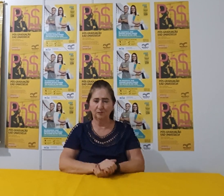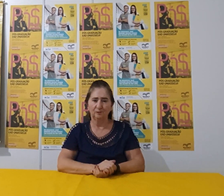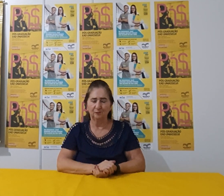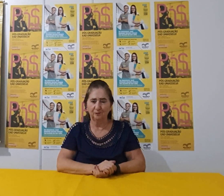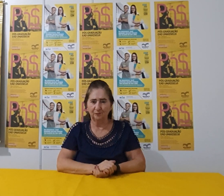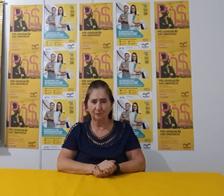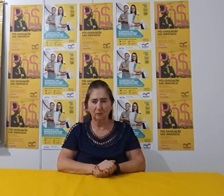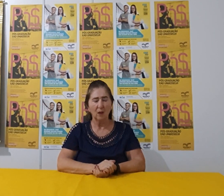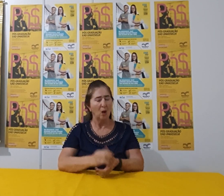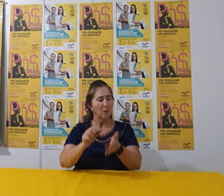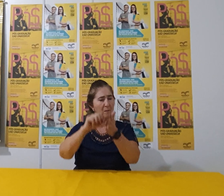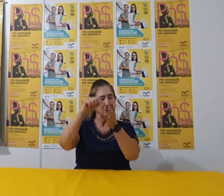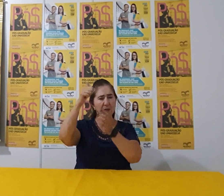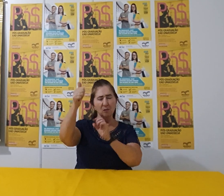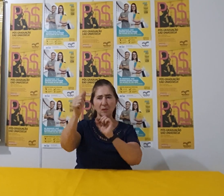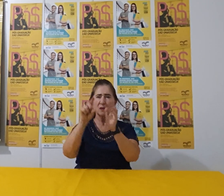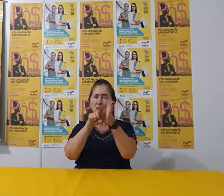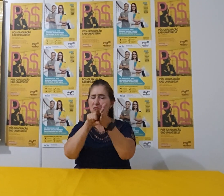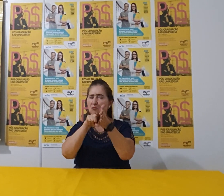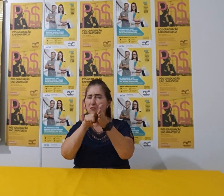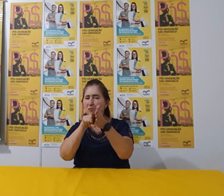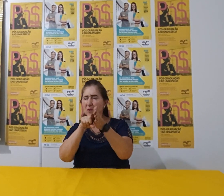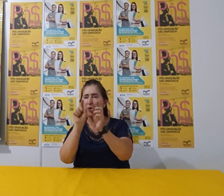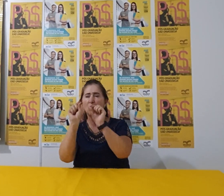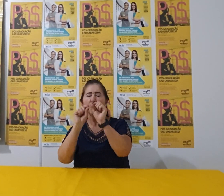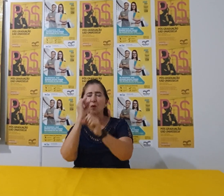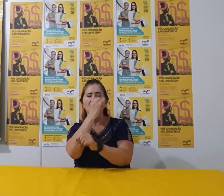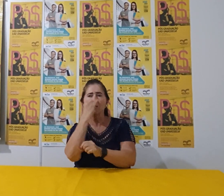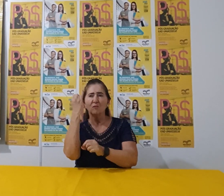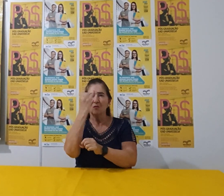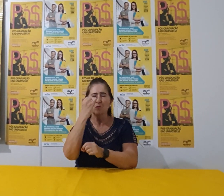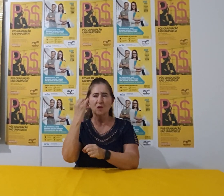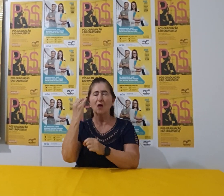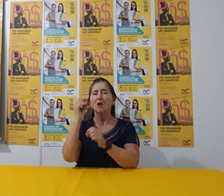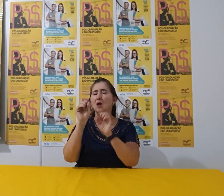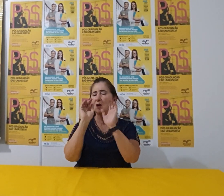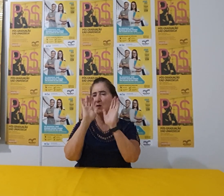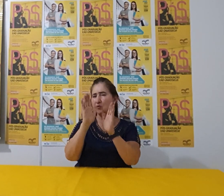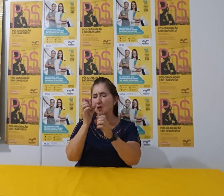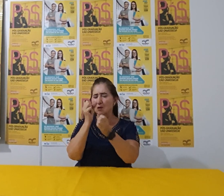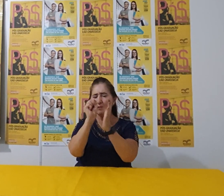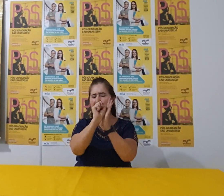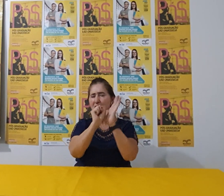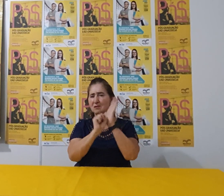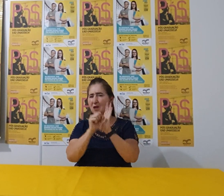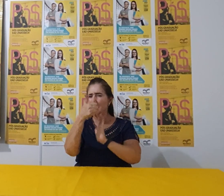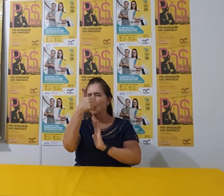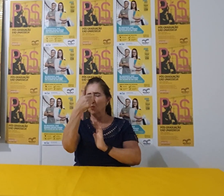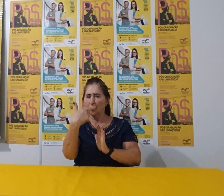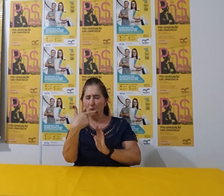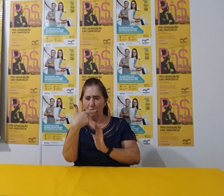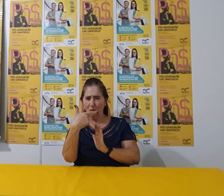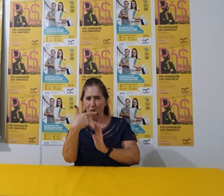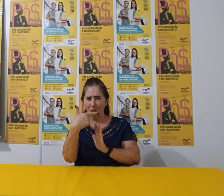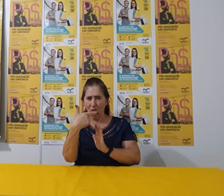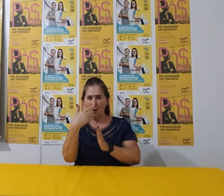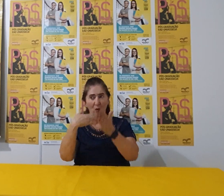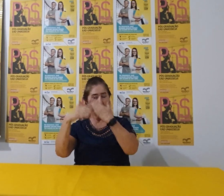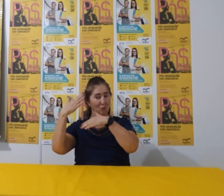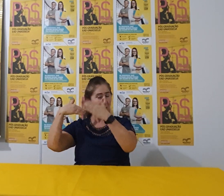As primeiras informações da educação dos surdos surgem por volta do século XII. Neste período, o